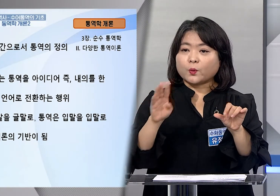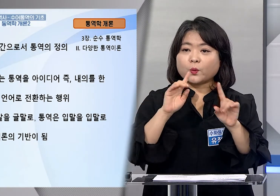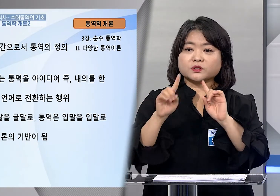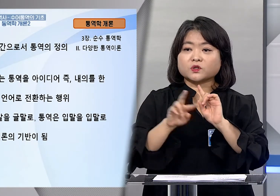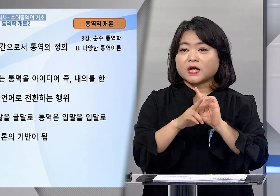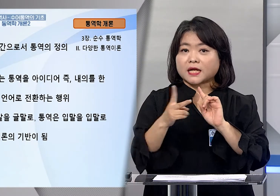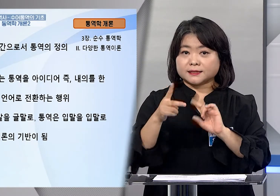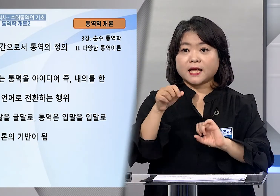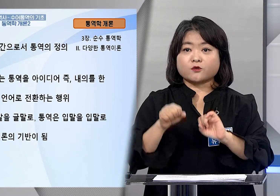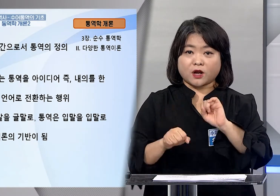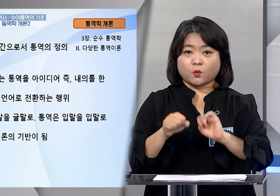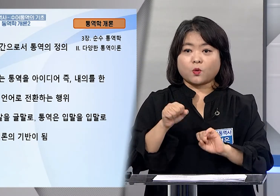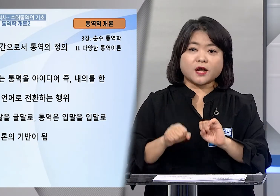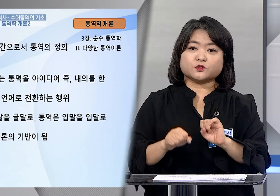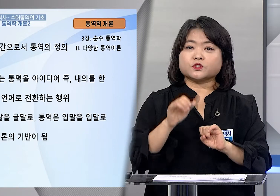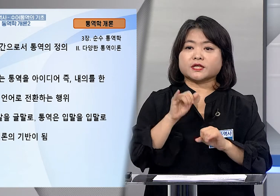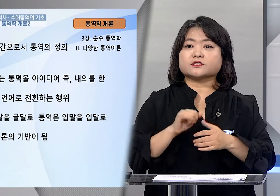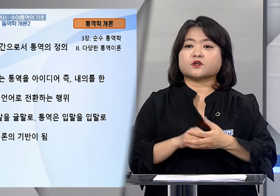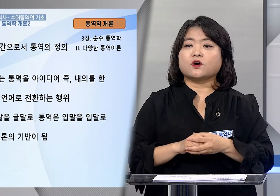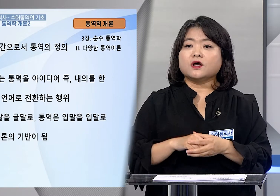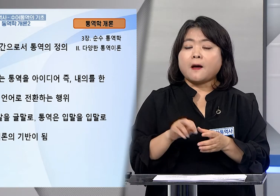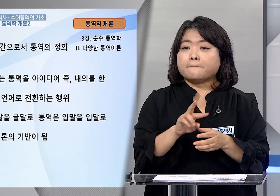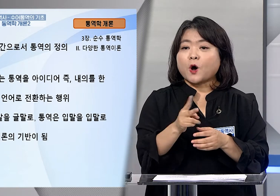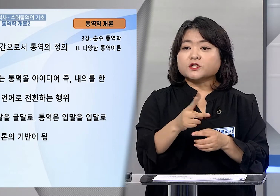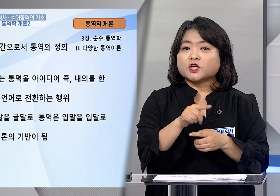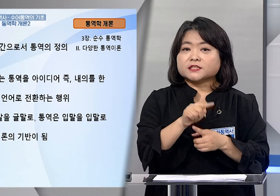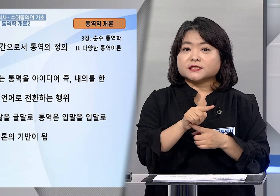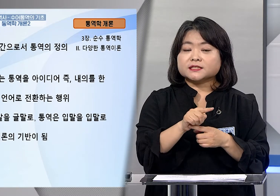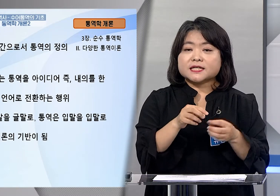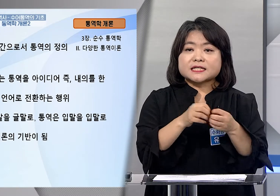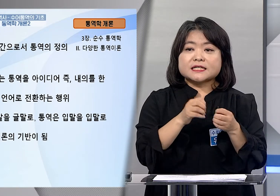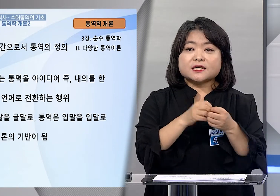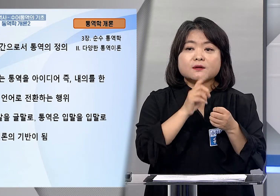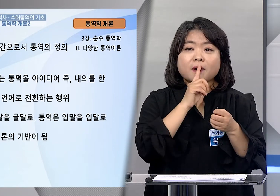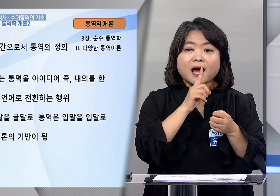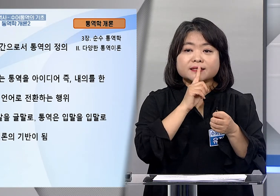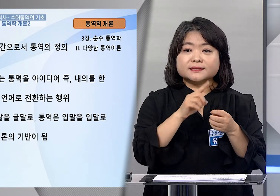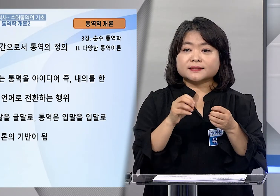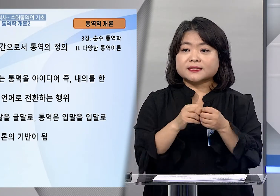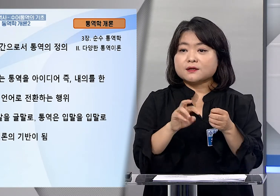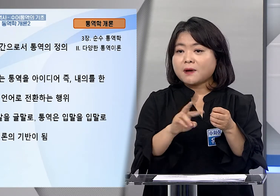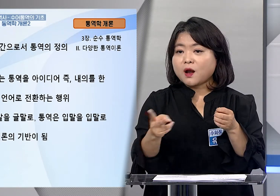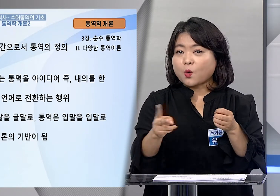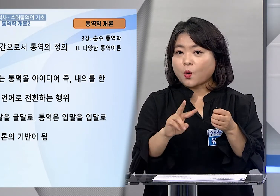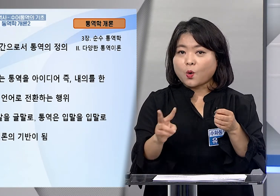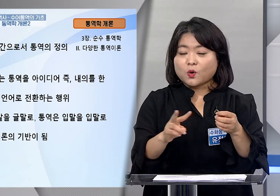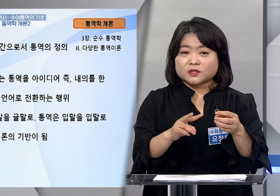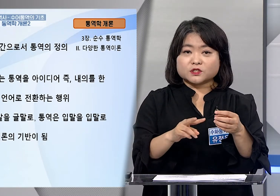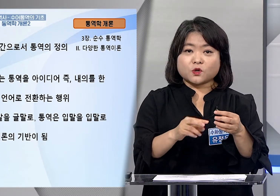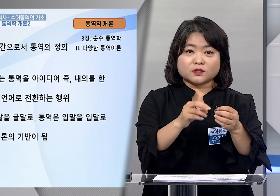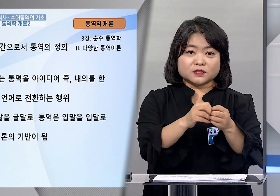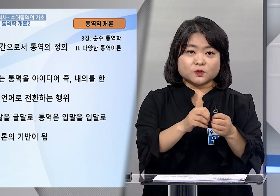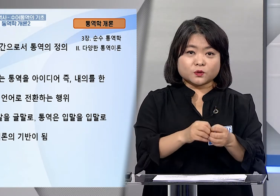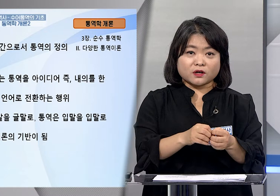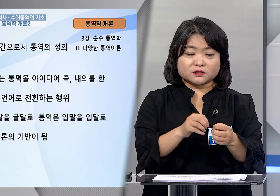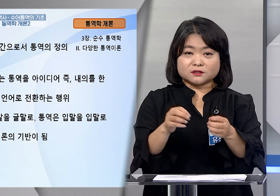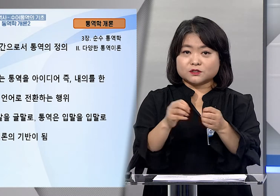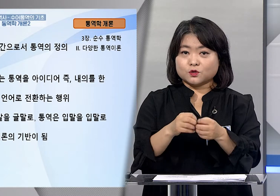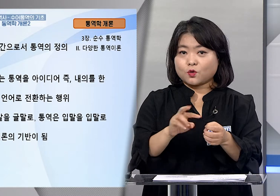전환하는 행위라고 할 수 있겠죠. 번역은 글말을 글말로, 그렇죠? 글로 된 것을 글로